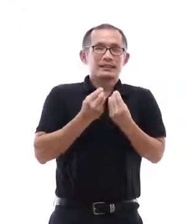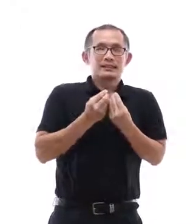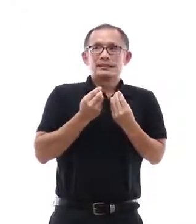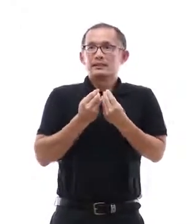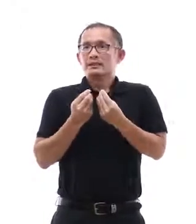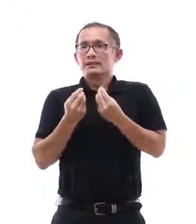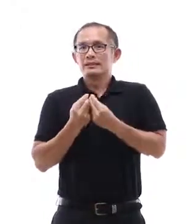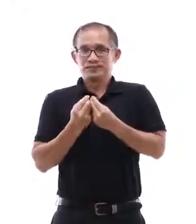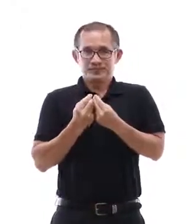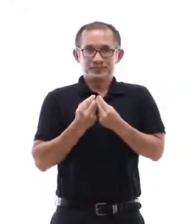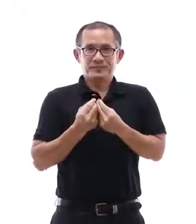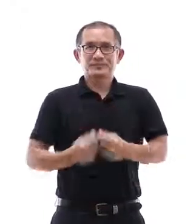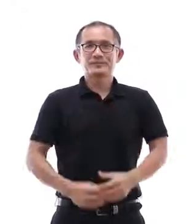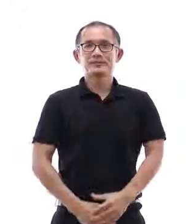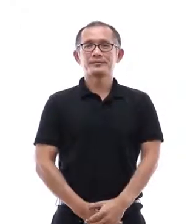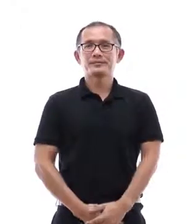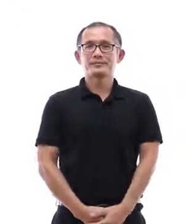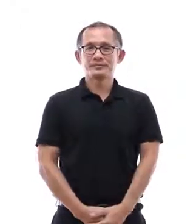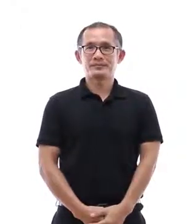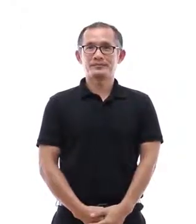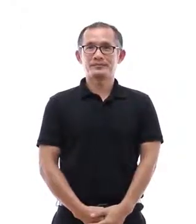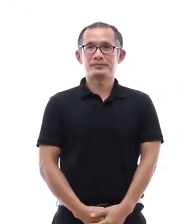无奈的感受。